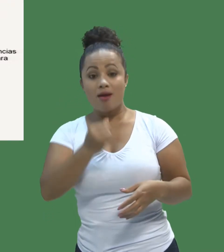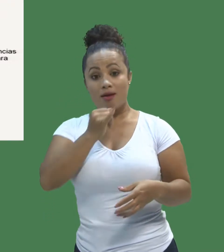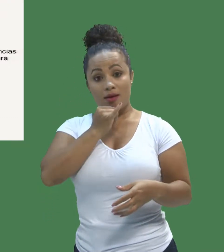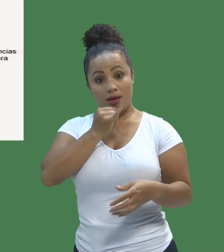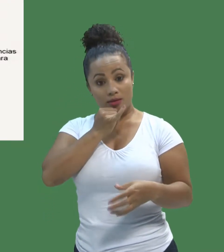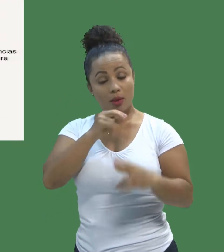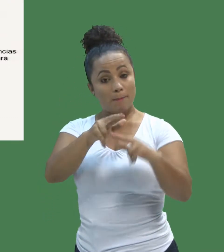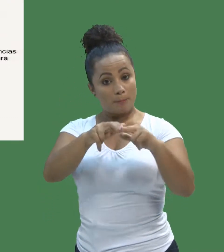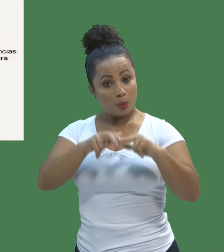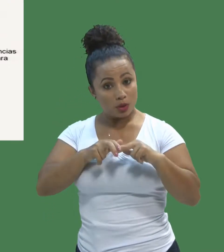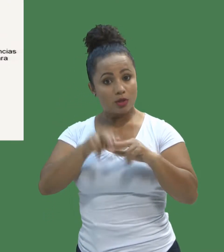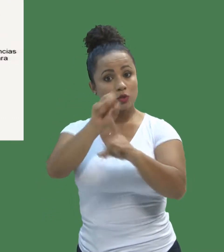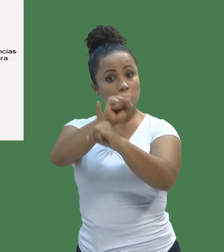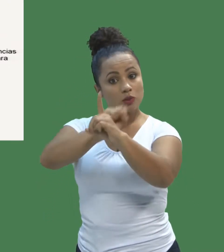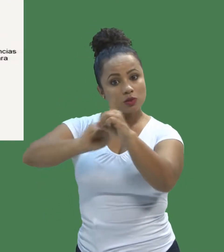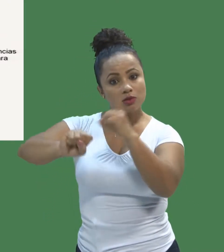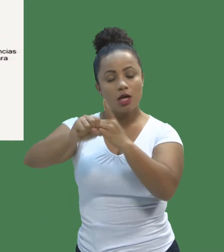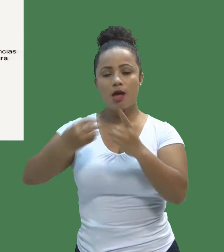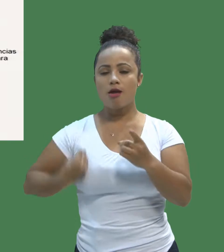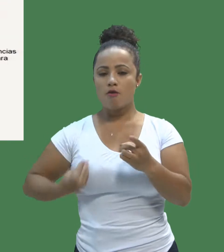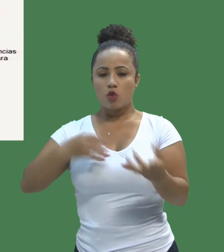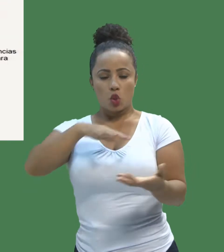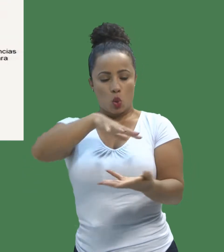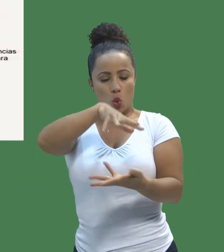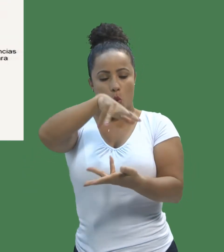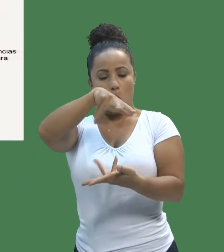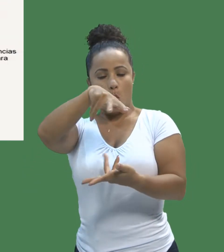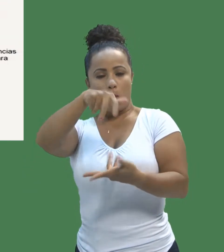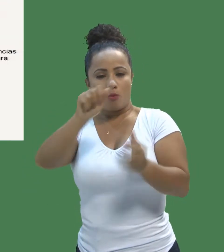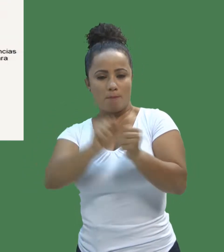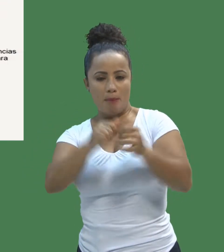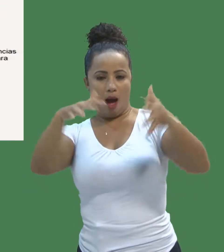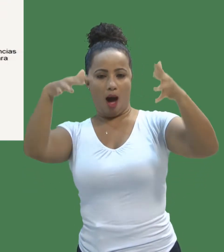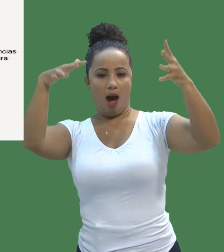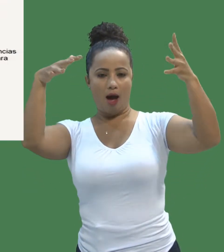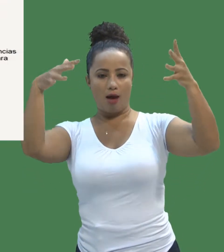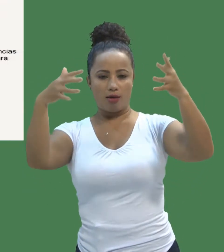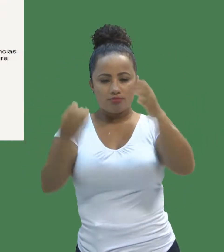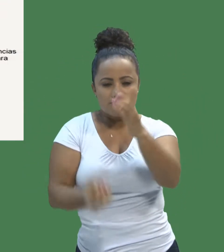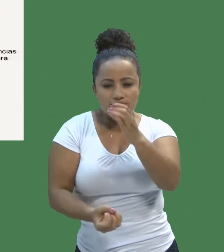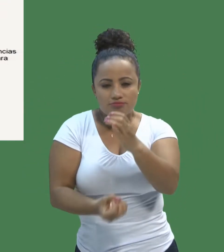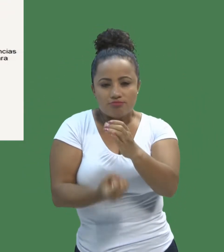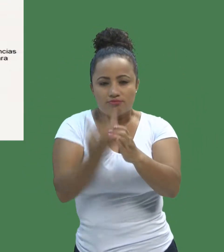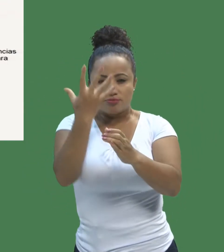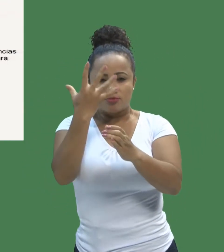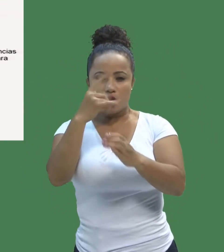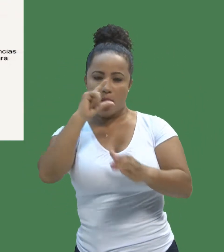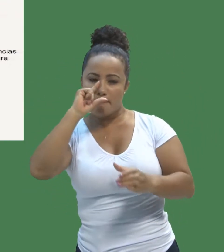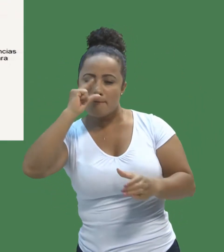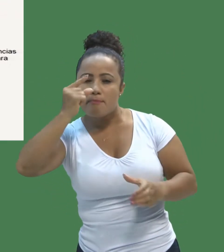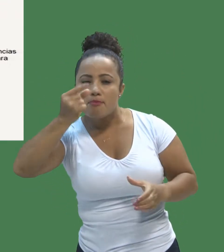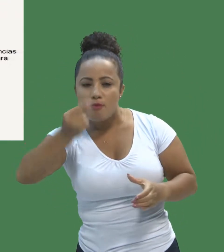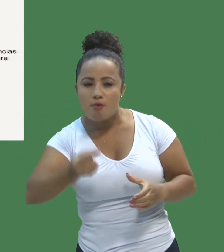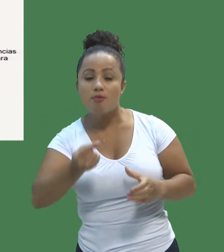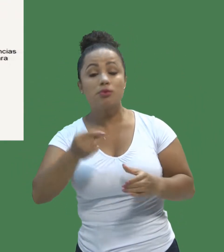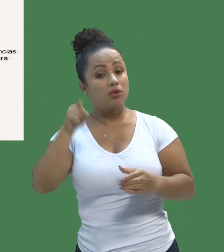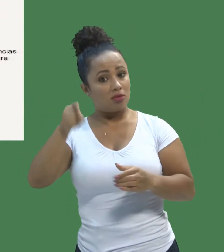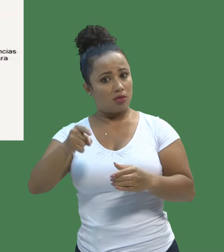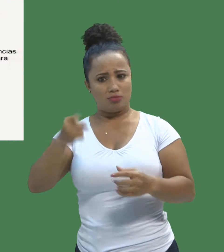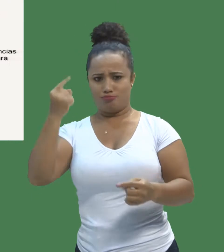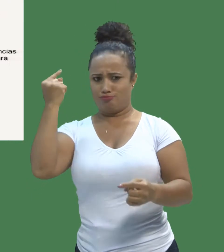das feitiçarias, e isso é absolutamente reprovado pelo poder político do